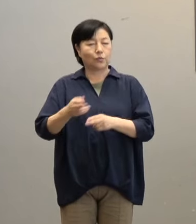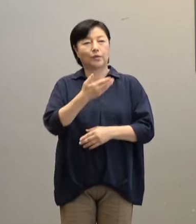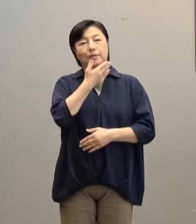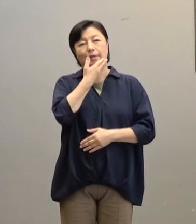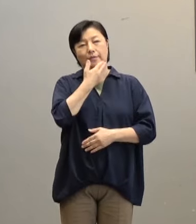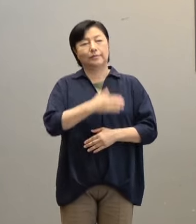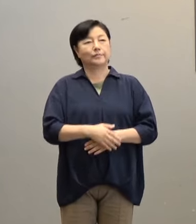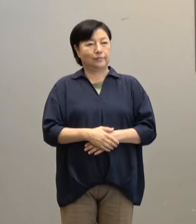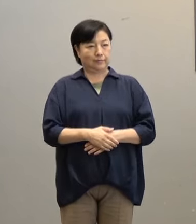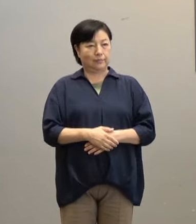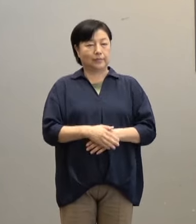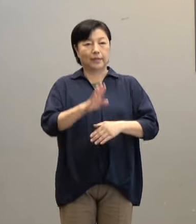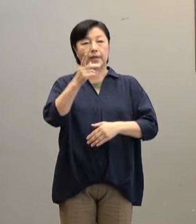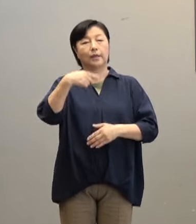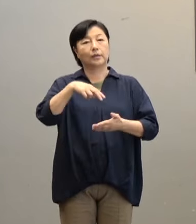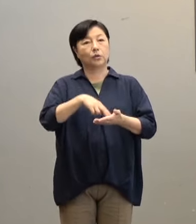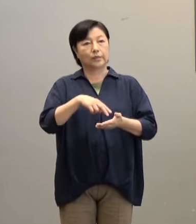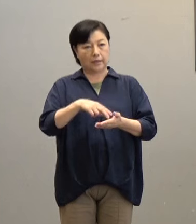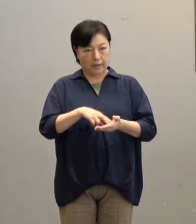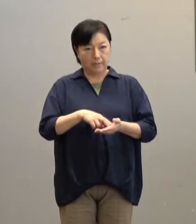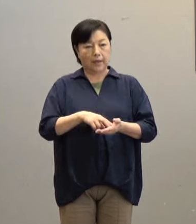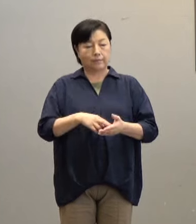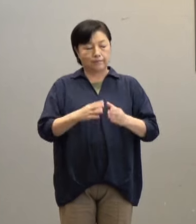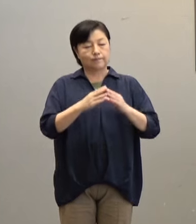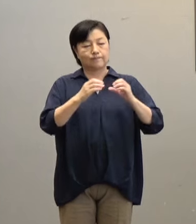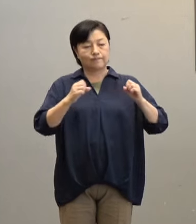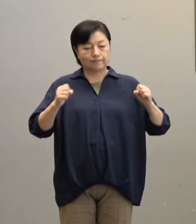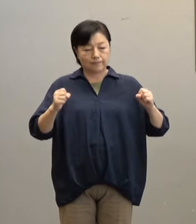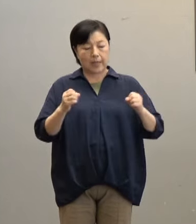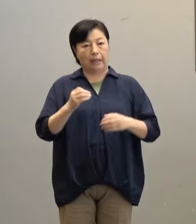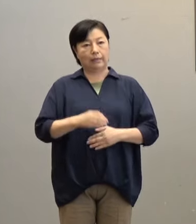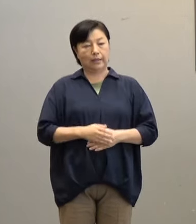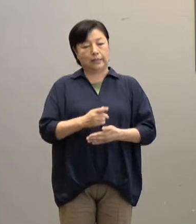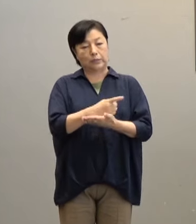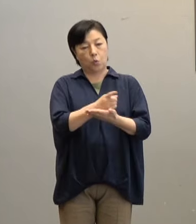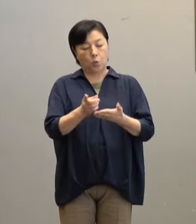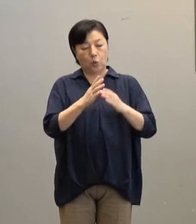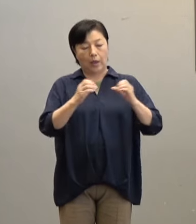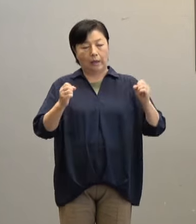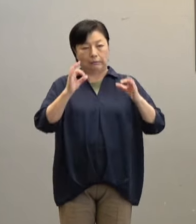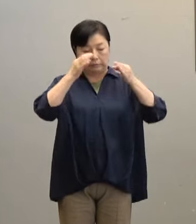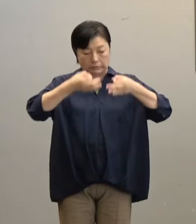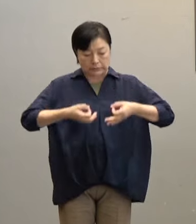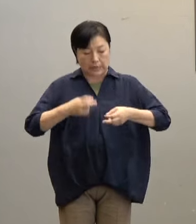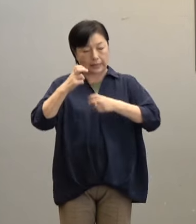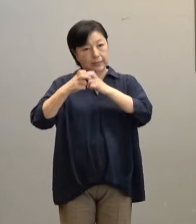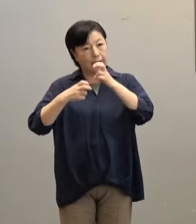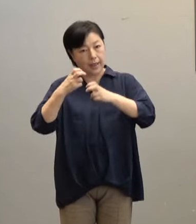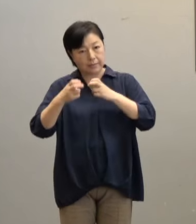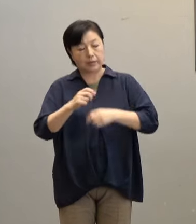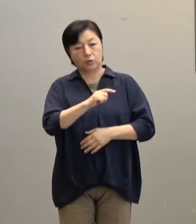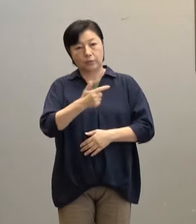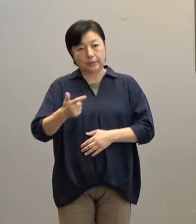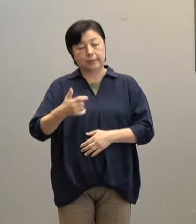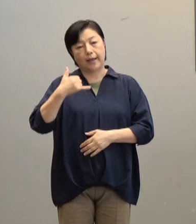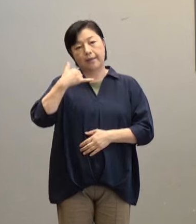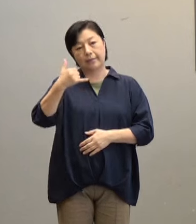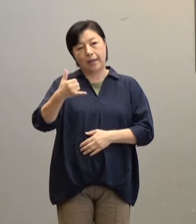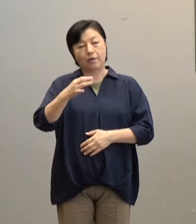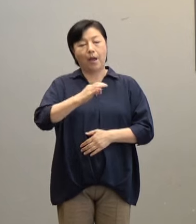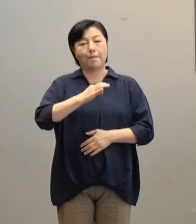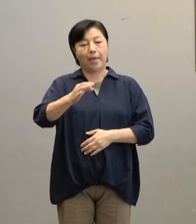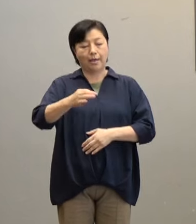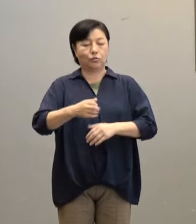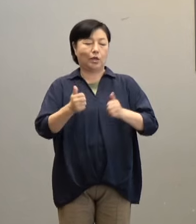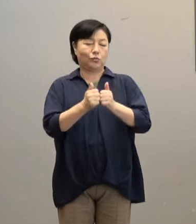。そので県では性的指向や性自認に関する不安や悩みなどについて電話やメールにより相談を受け付ける